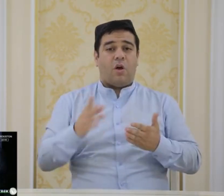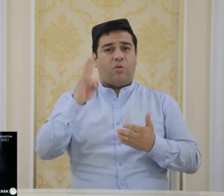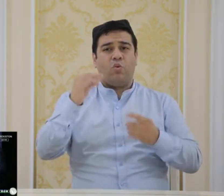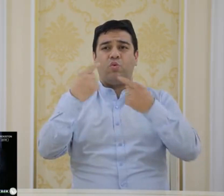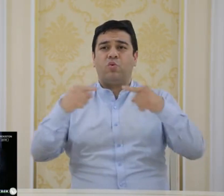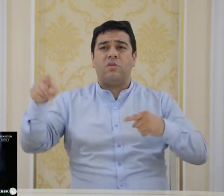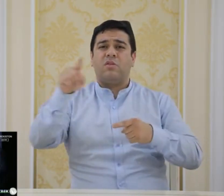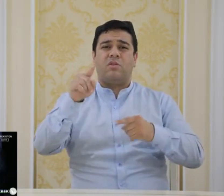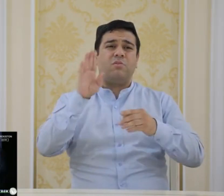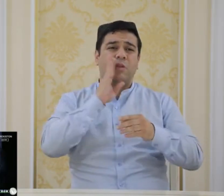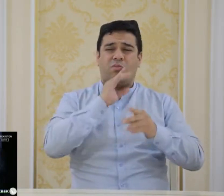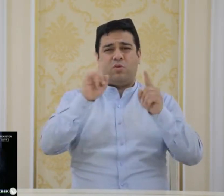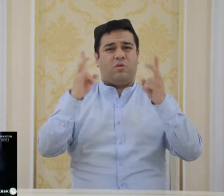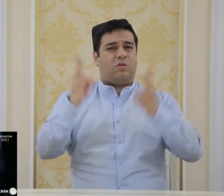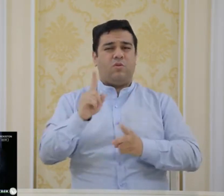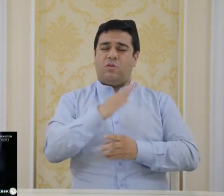Başka adam küymesin.